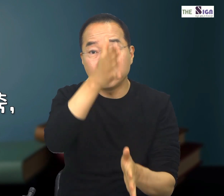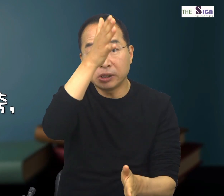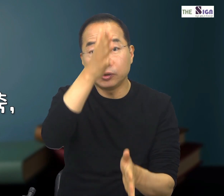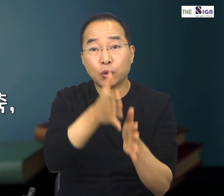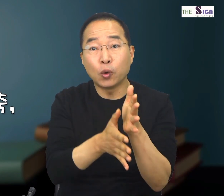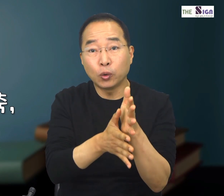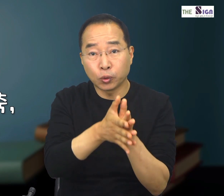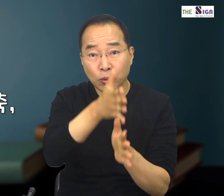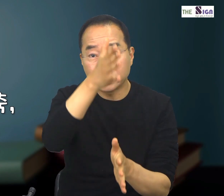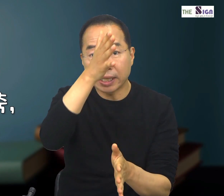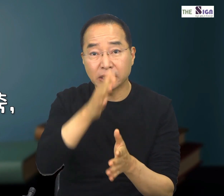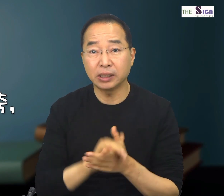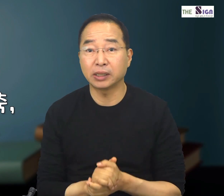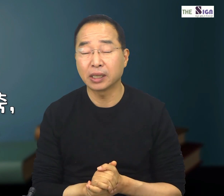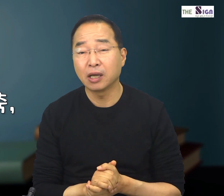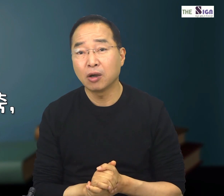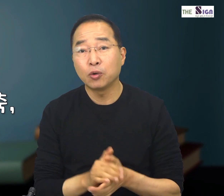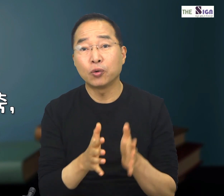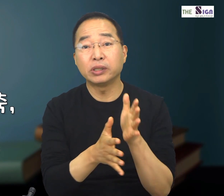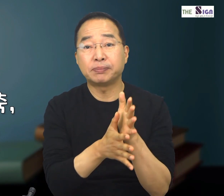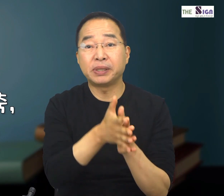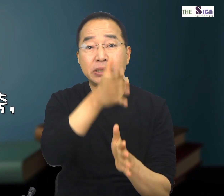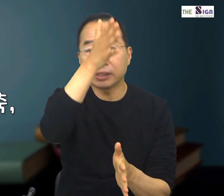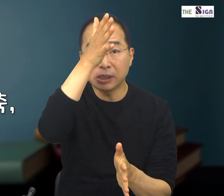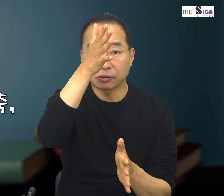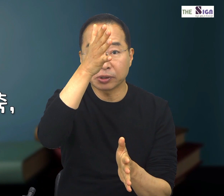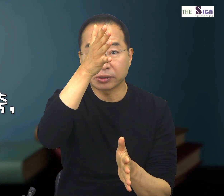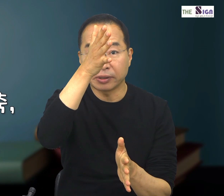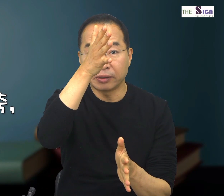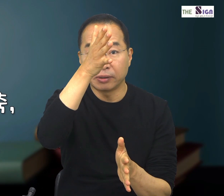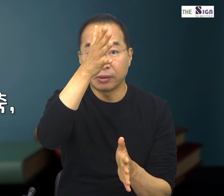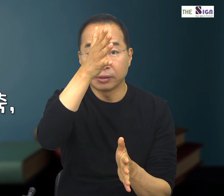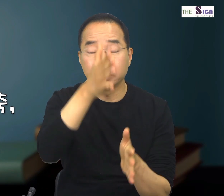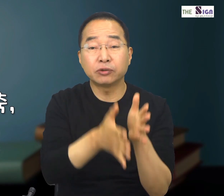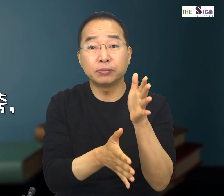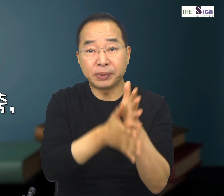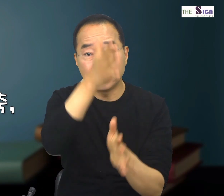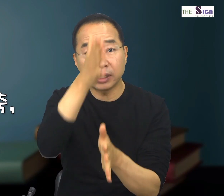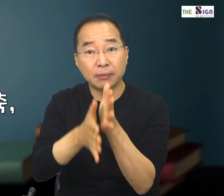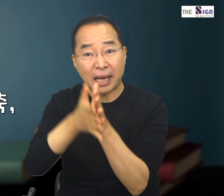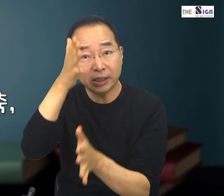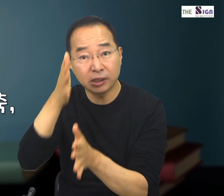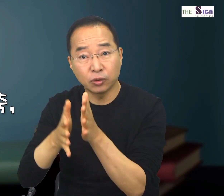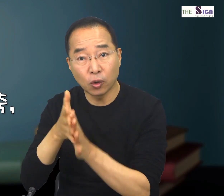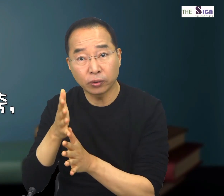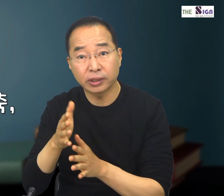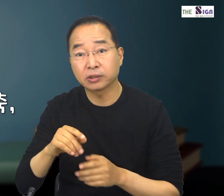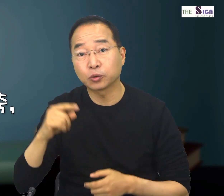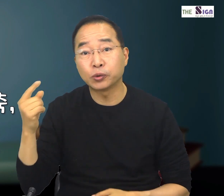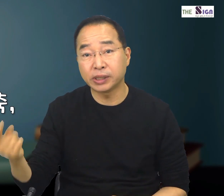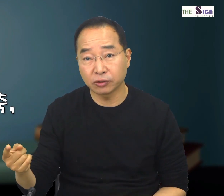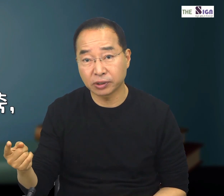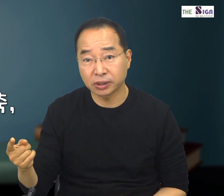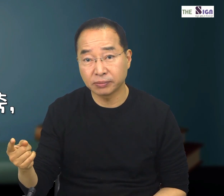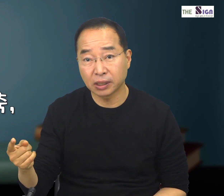올리는 요 동작이 여기 이제 빌딩이라고 썼어요. 그리고 빌딩이 많이 있는 곳, 그래서 도시라고 썼습니다.